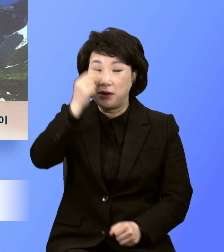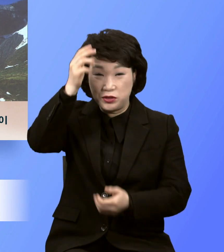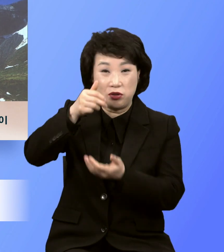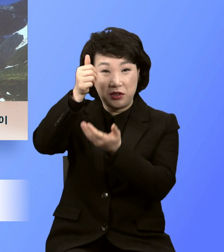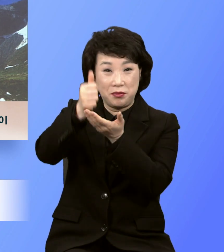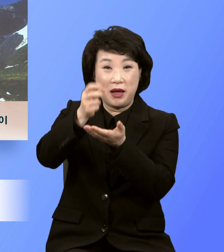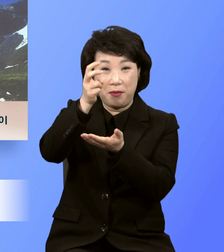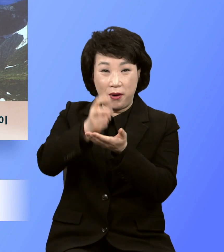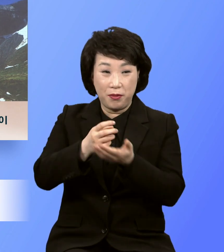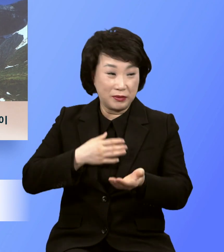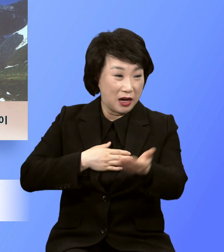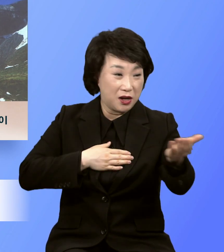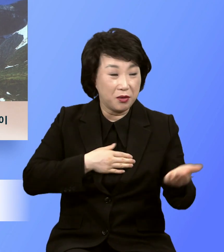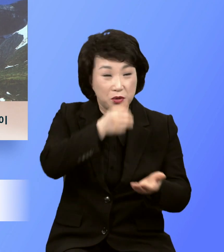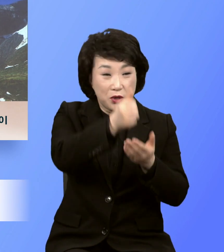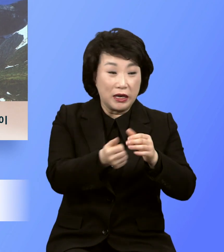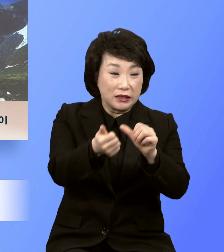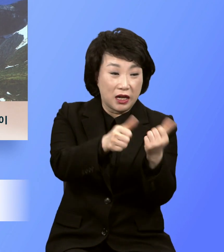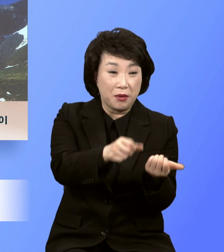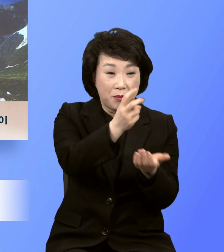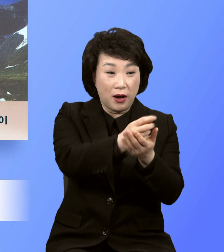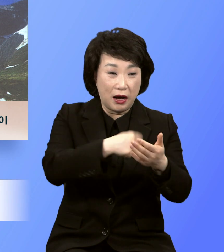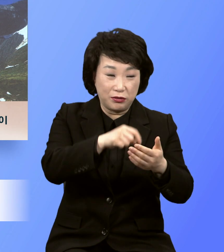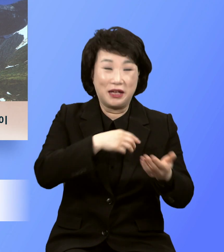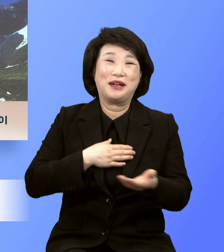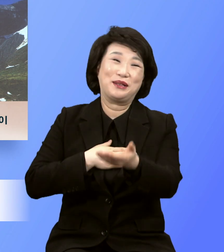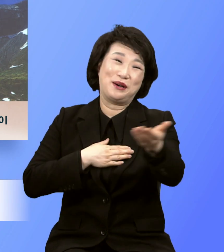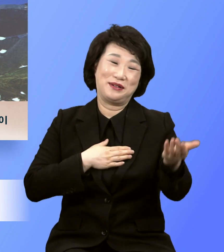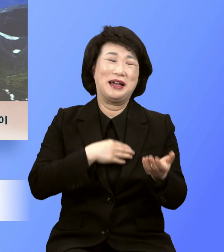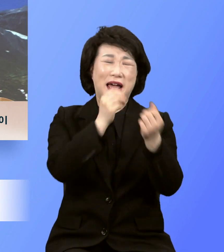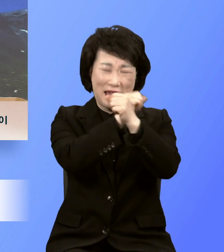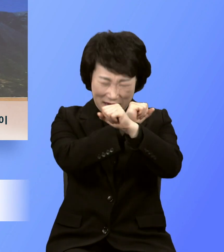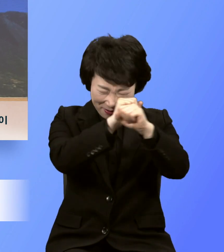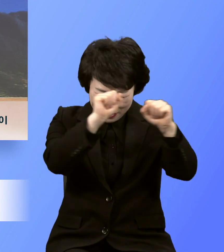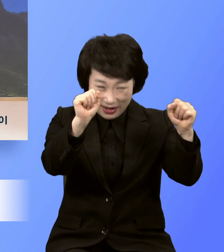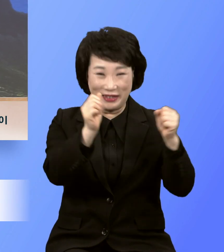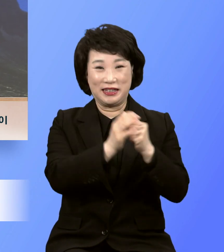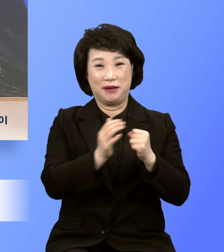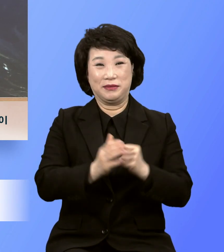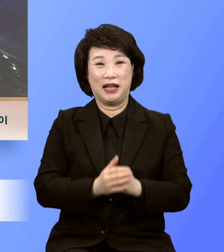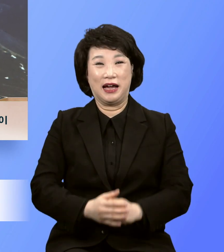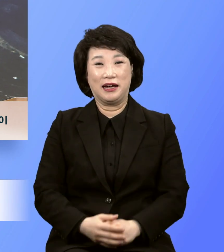법이 죄와 사망의 법에서 너를